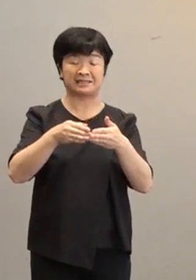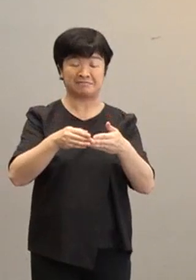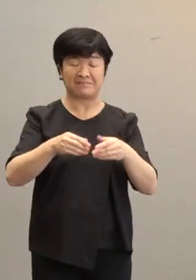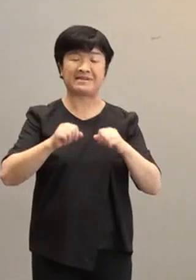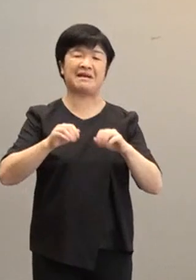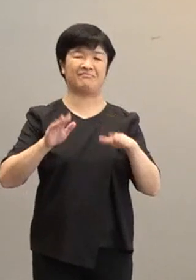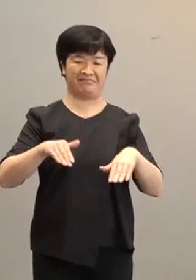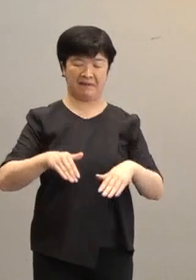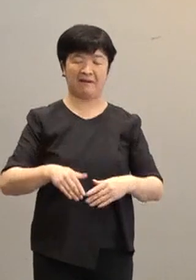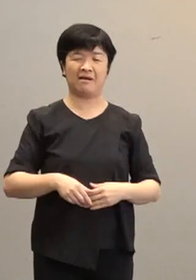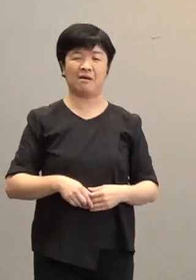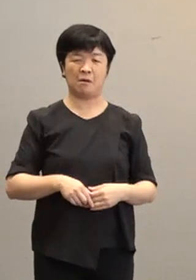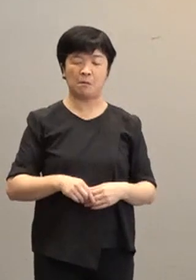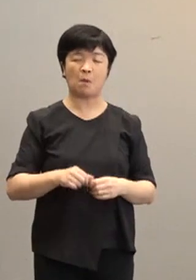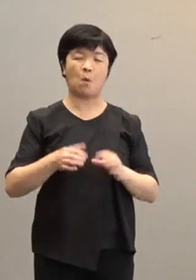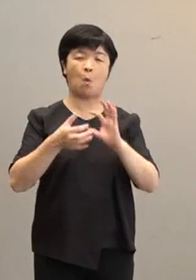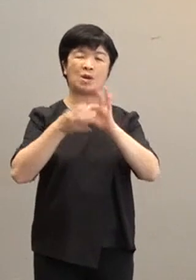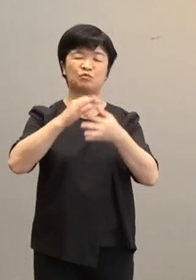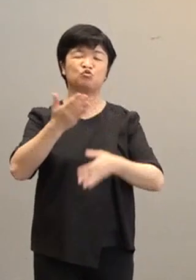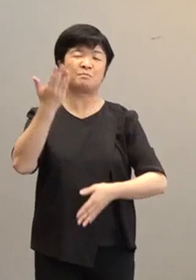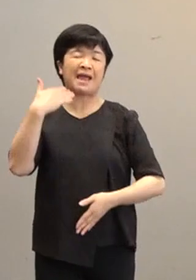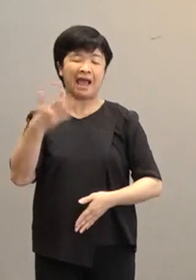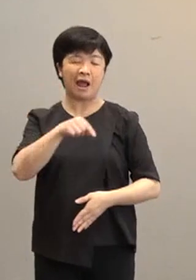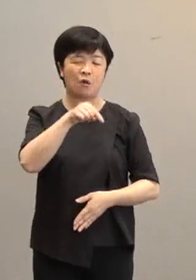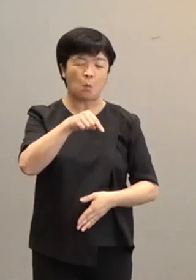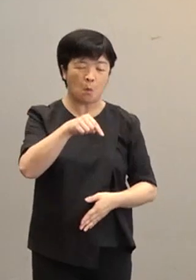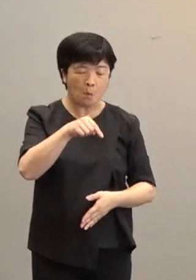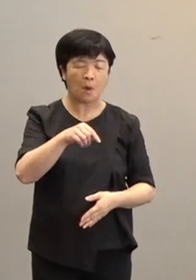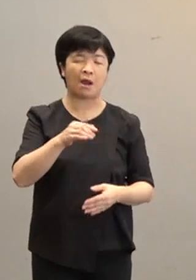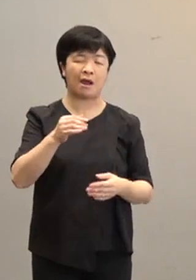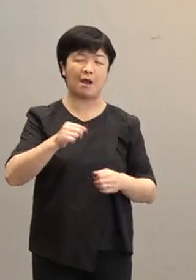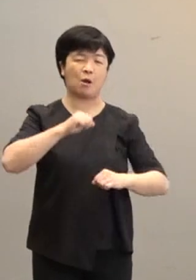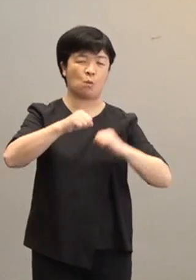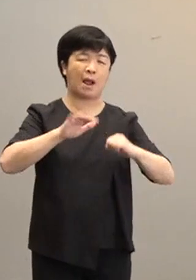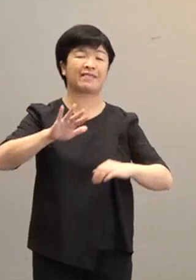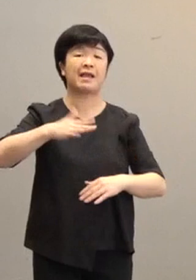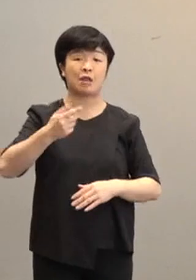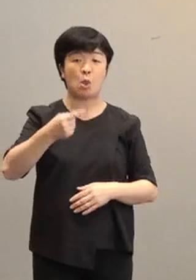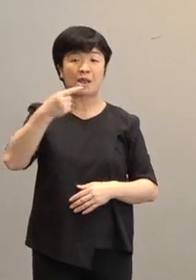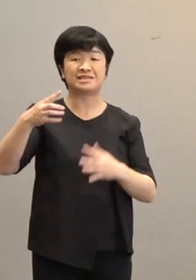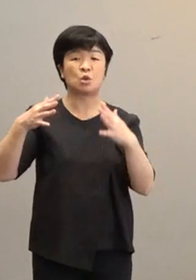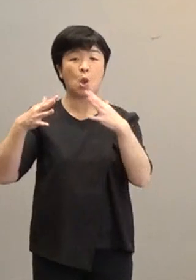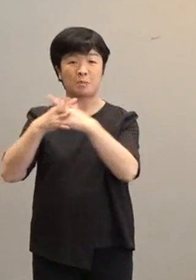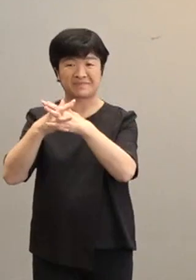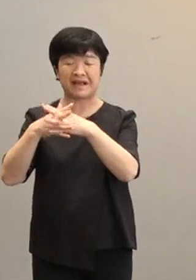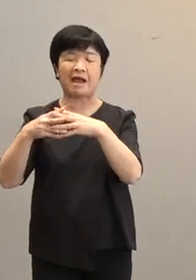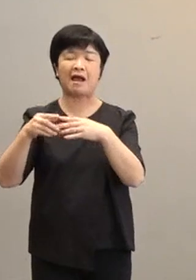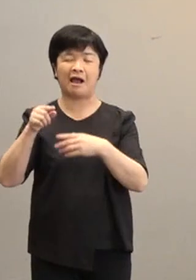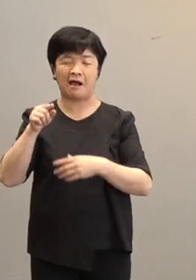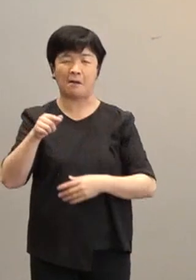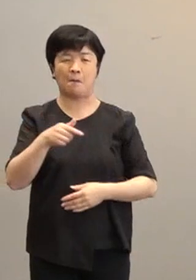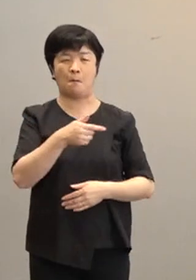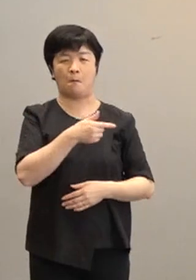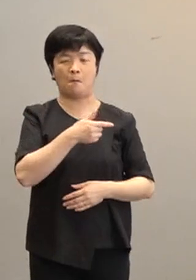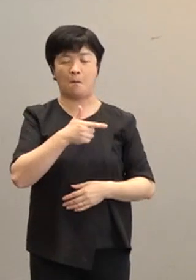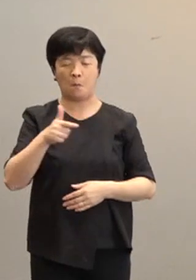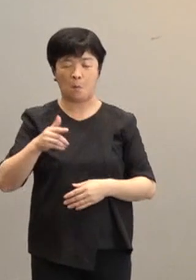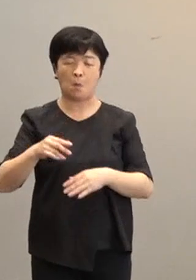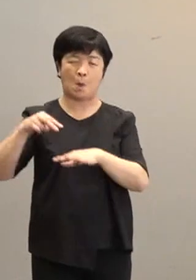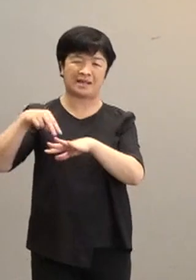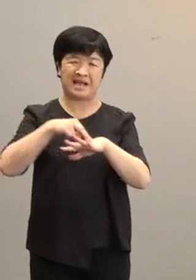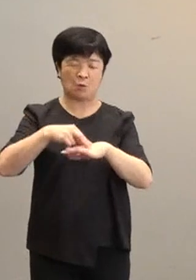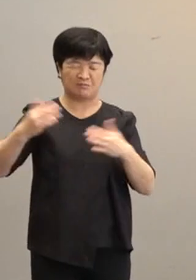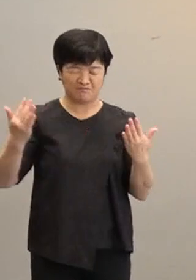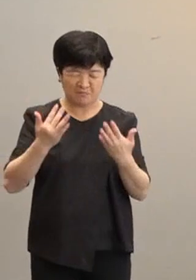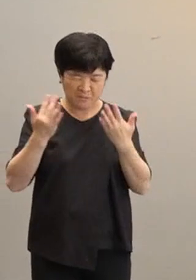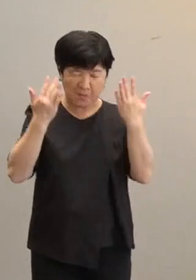前から動きは出てましたけれども、一宮を中心に、大変こうサーフィンで地域が活性化されて、